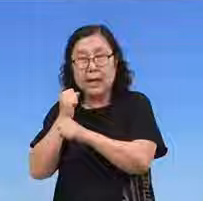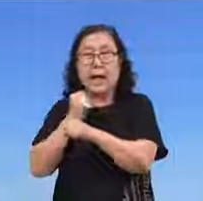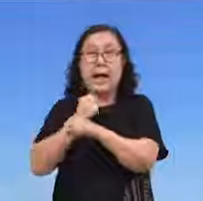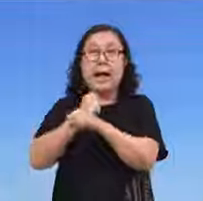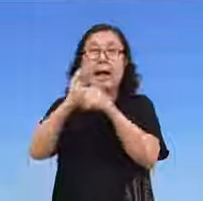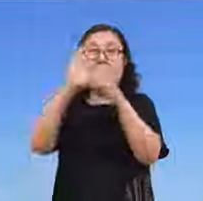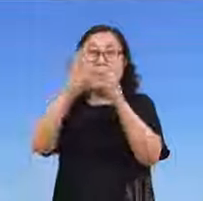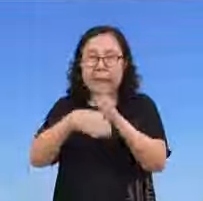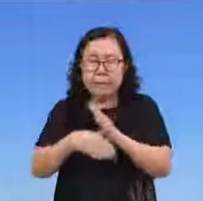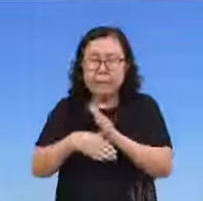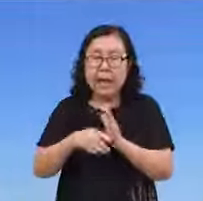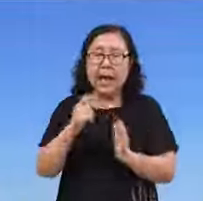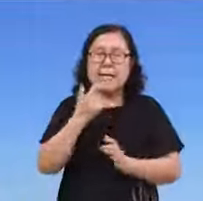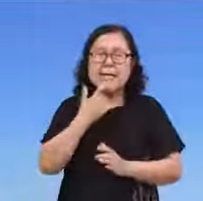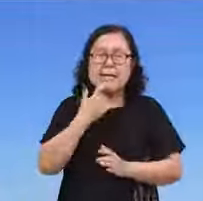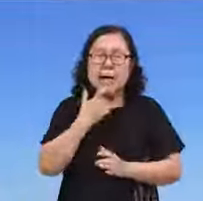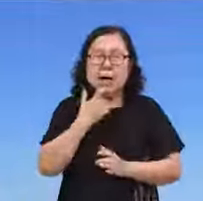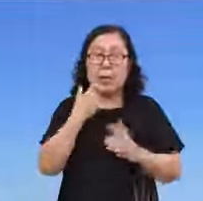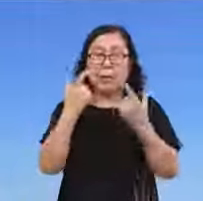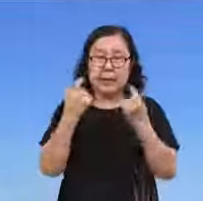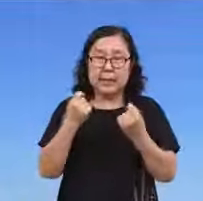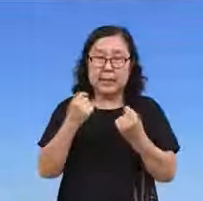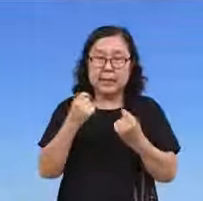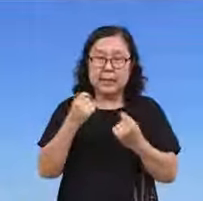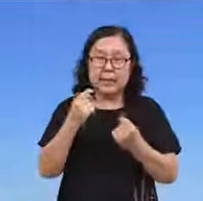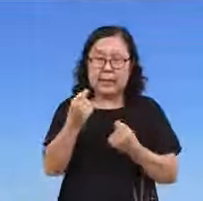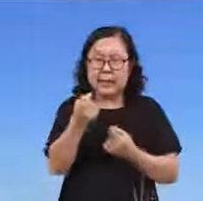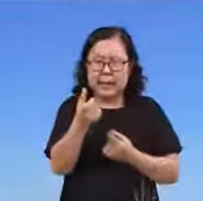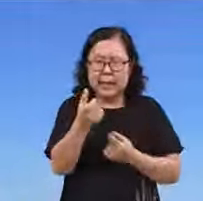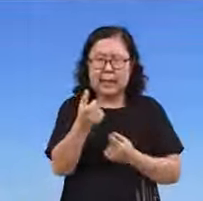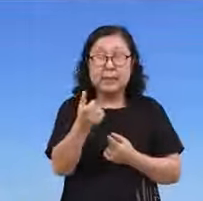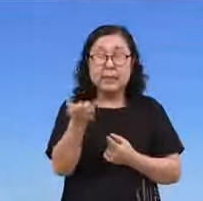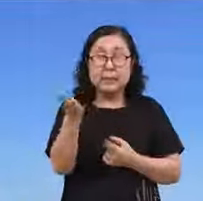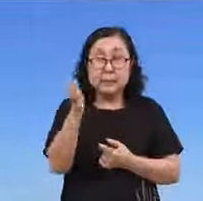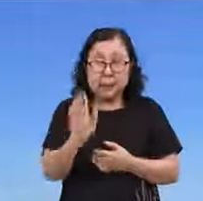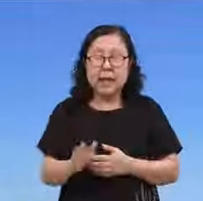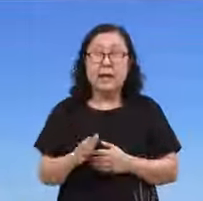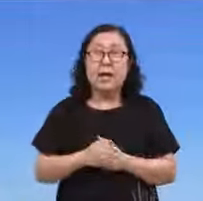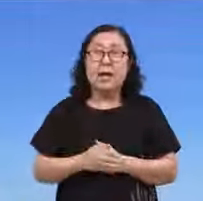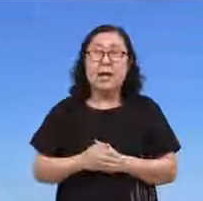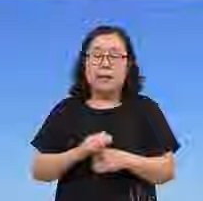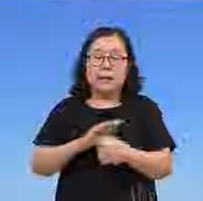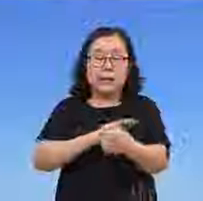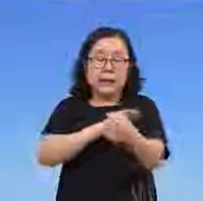그 야뽕 나루 앞에서 있는 야곱과 같은 초라한 존재지만 자격